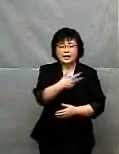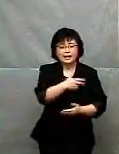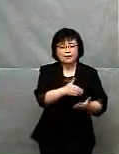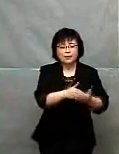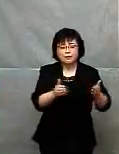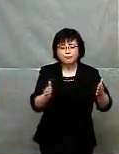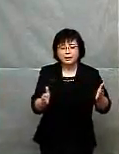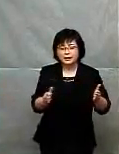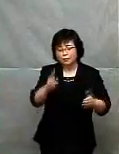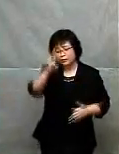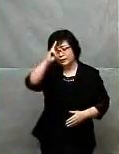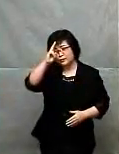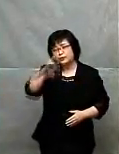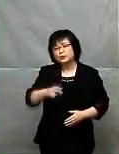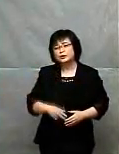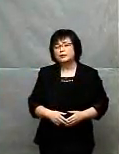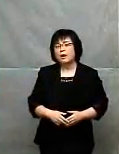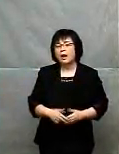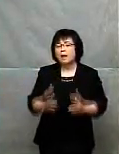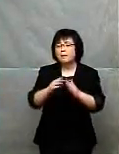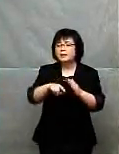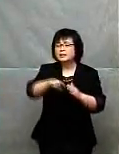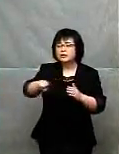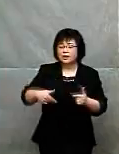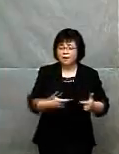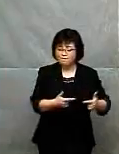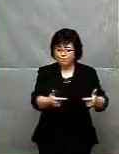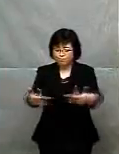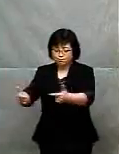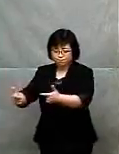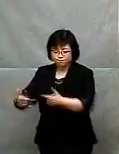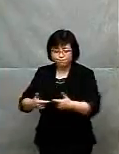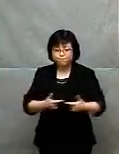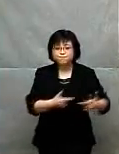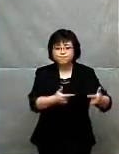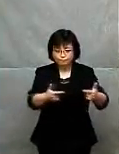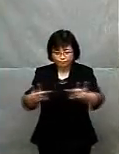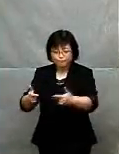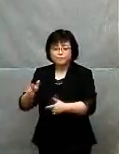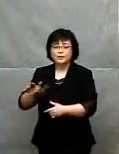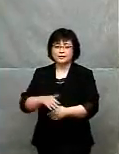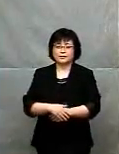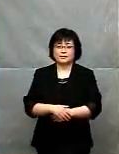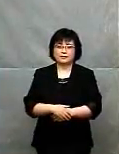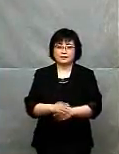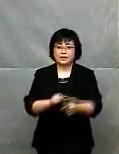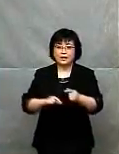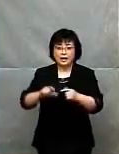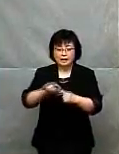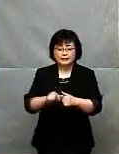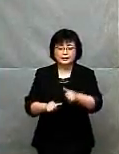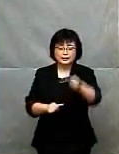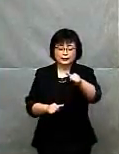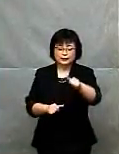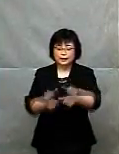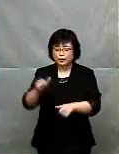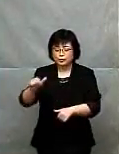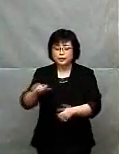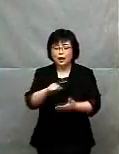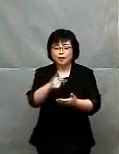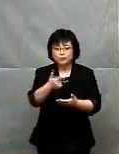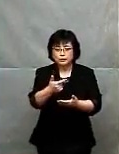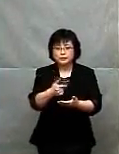中には街中運行が行われます。さらに5日6日の山